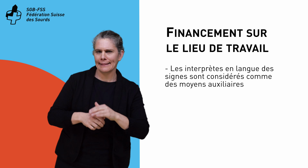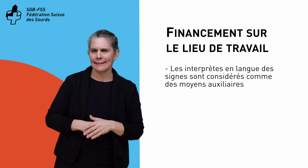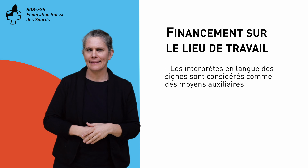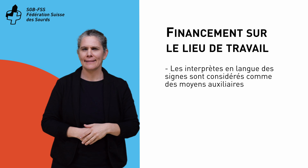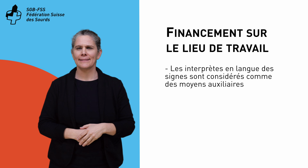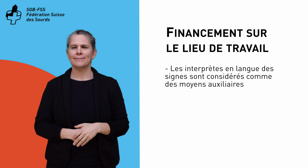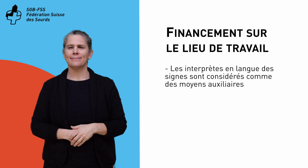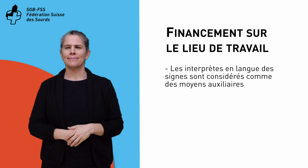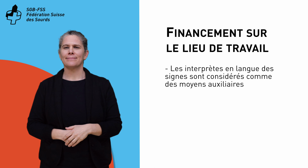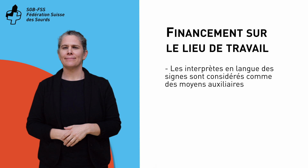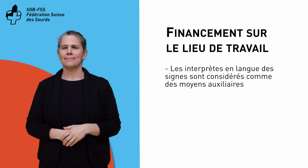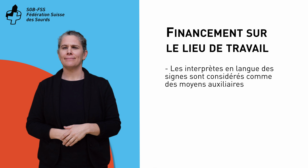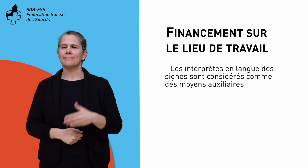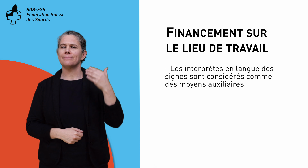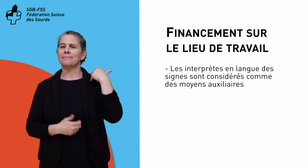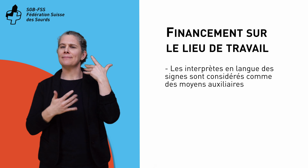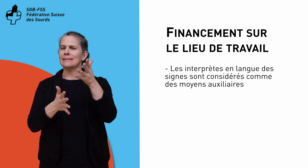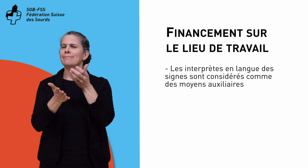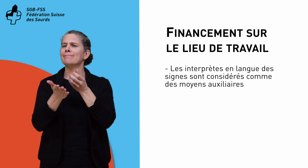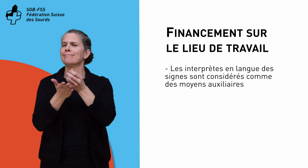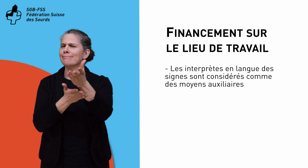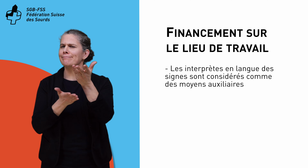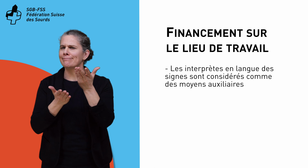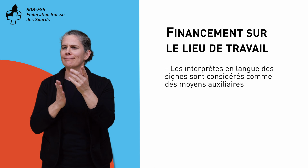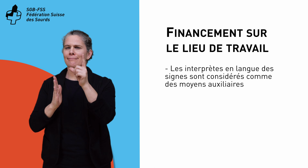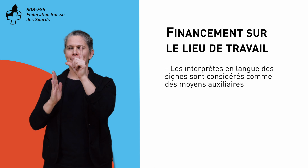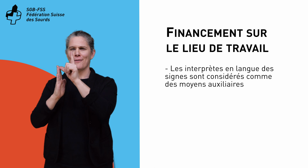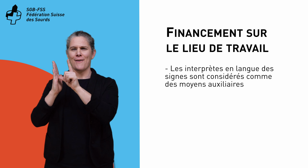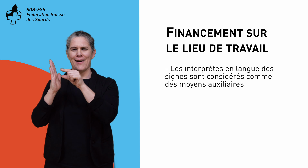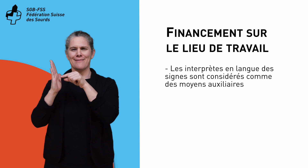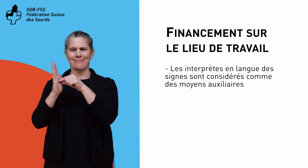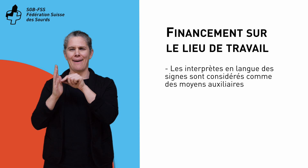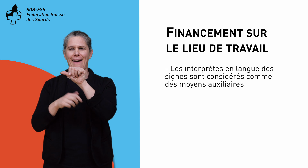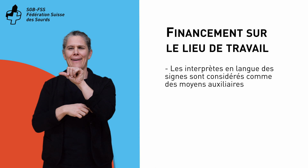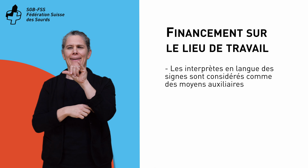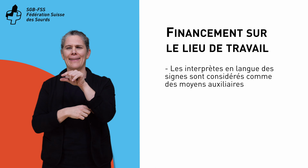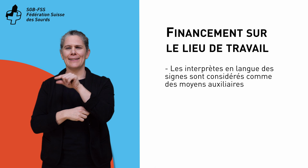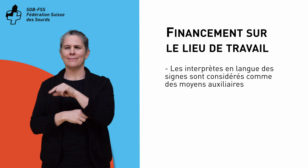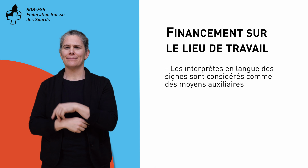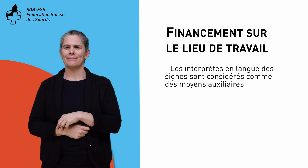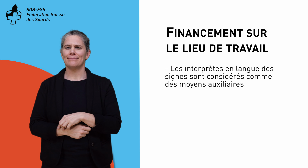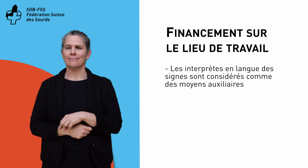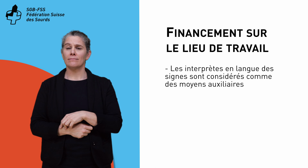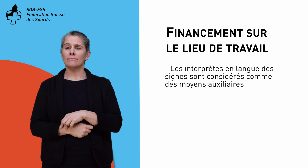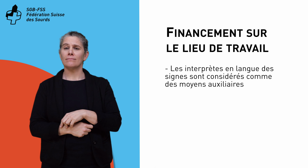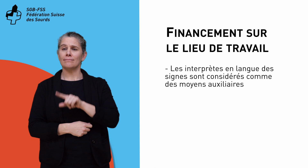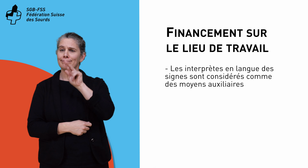auxiliaires au sens de la Loi sur l'assurance invalidité L.A.I. Toute personne sourde ou